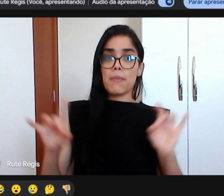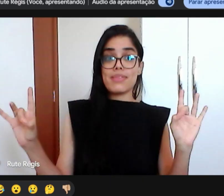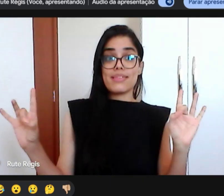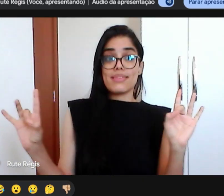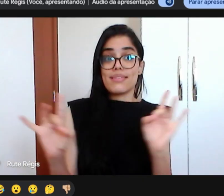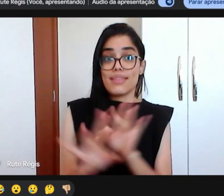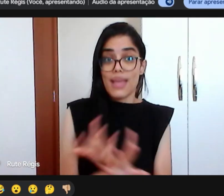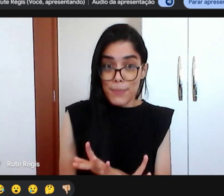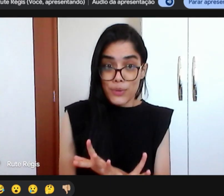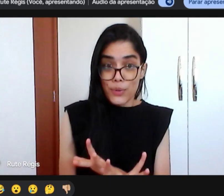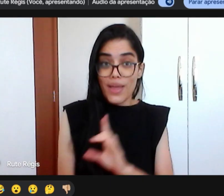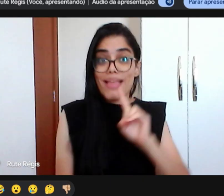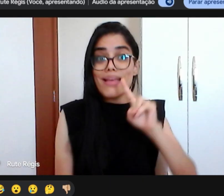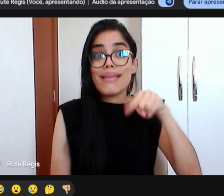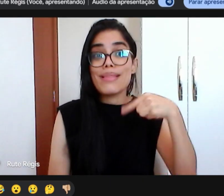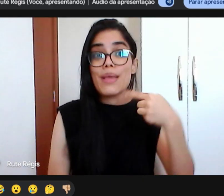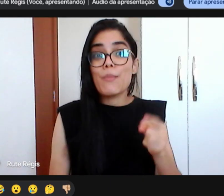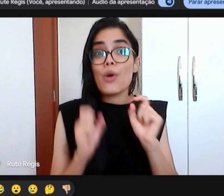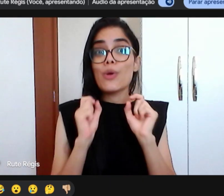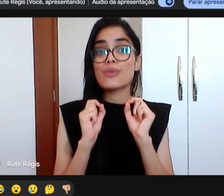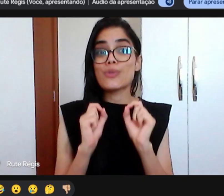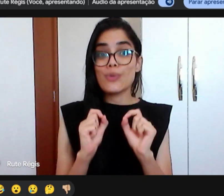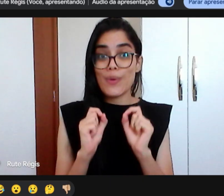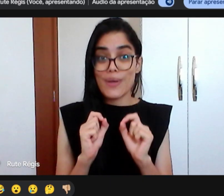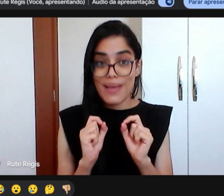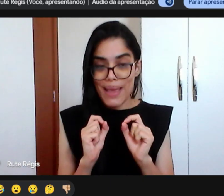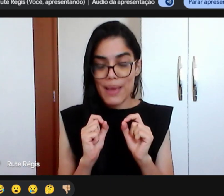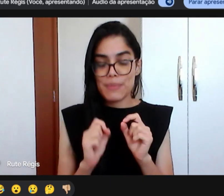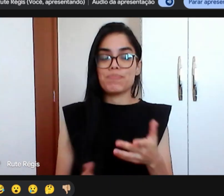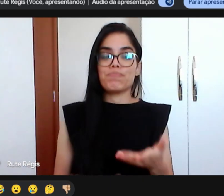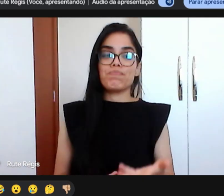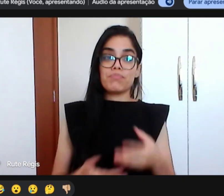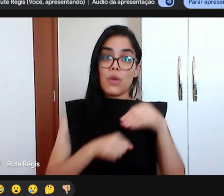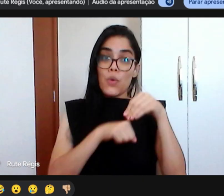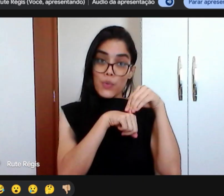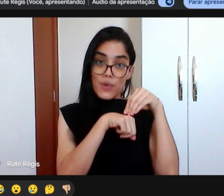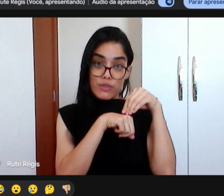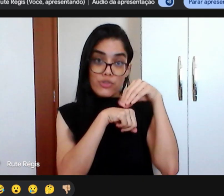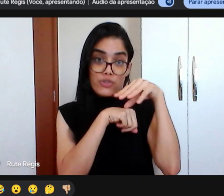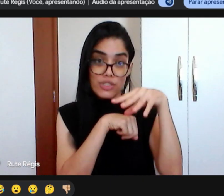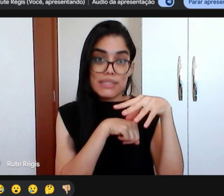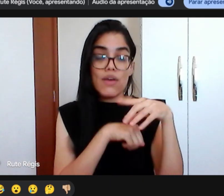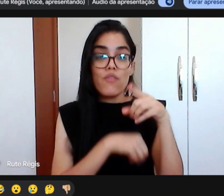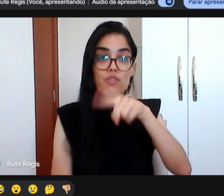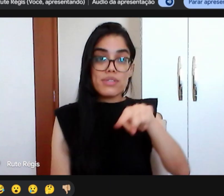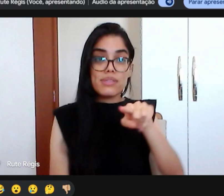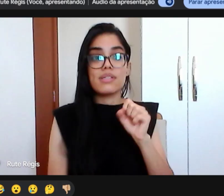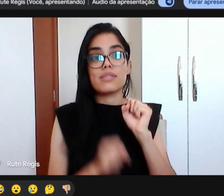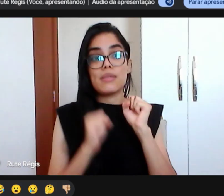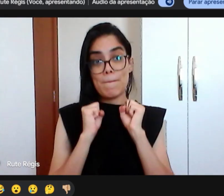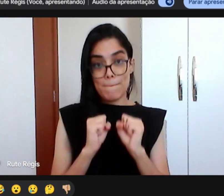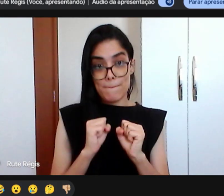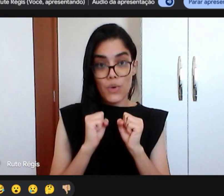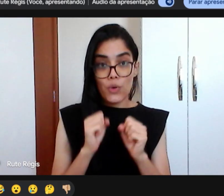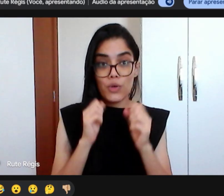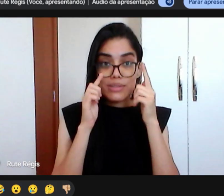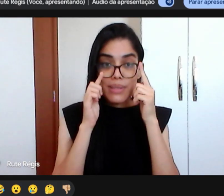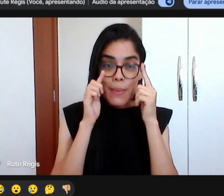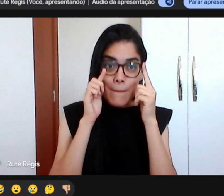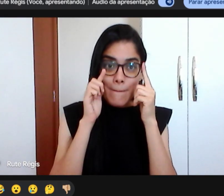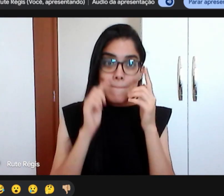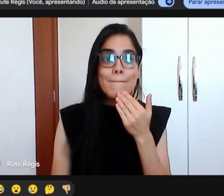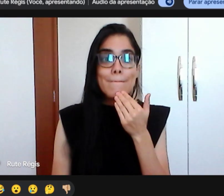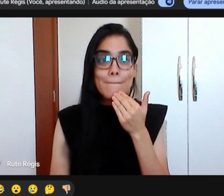Então, imaginemos que vocês concluíram esse pré-projeto e posteriormente o que vocês